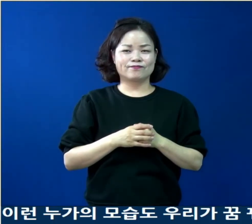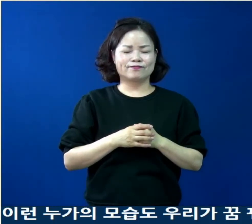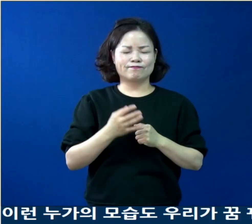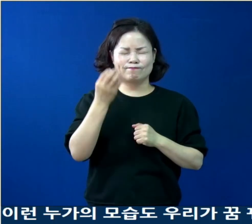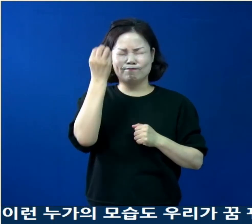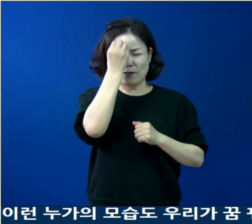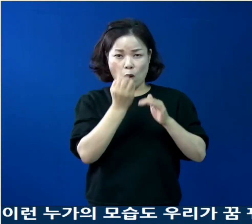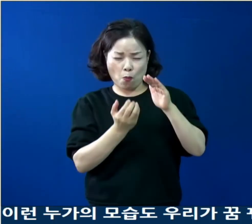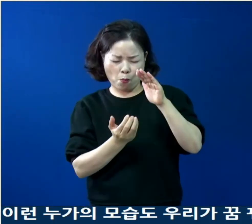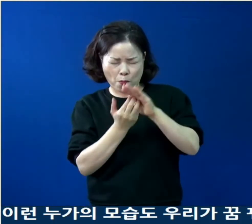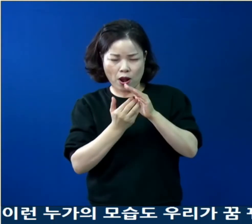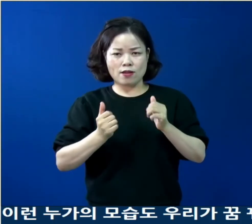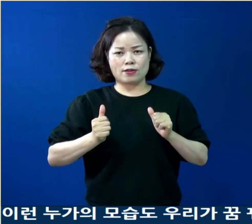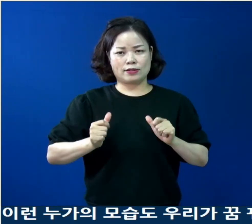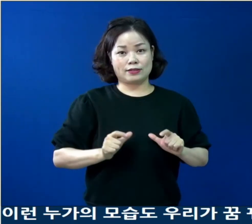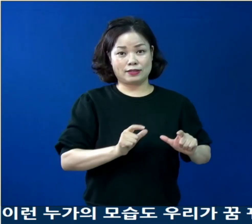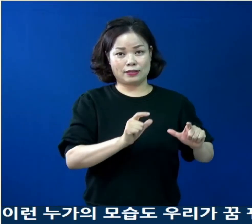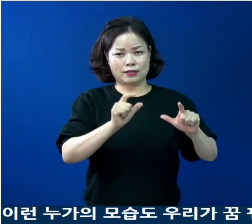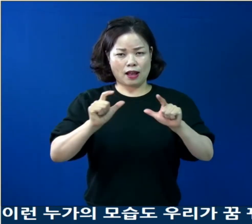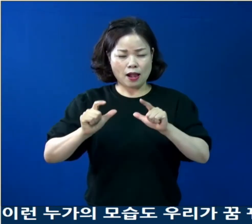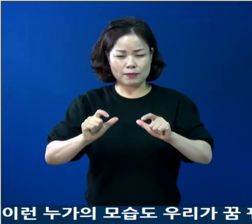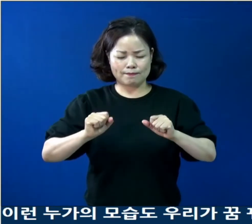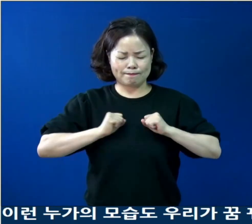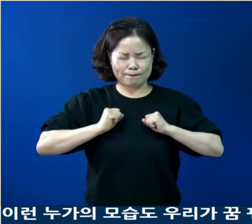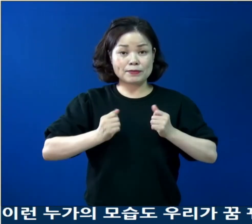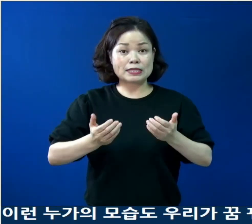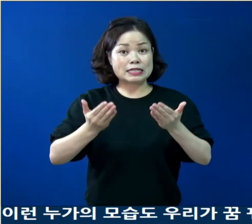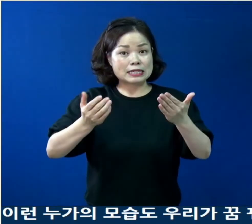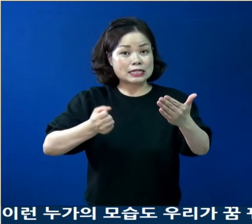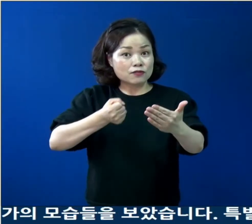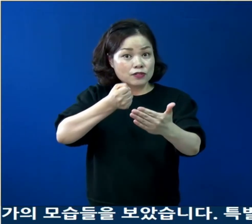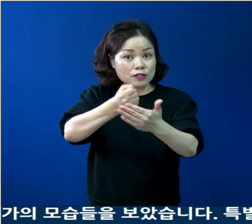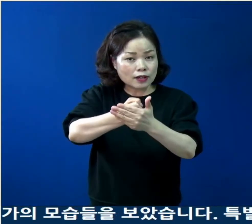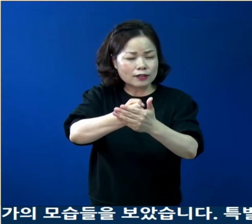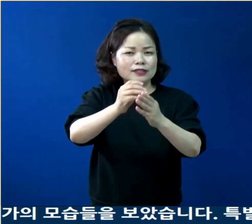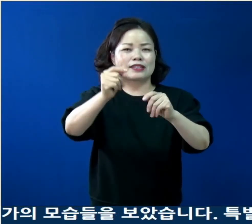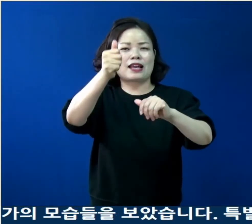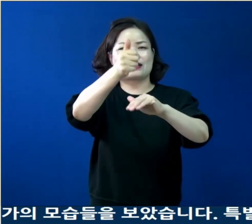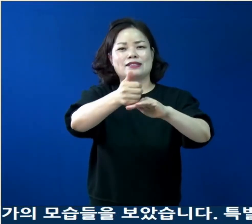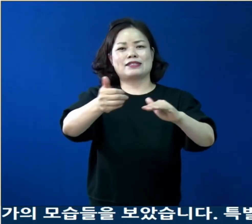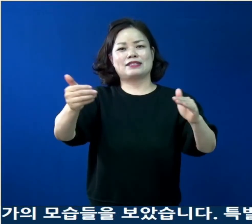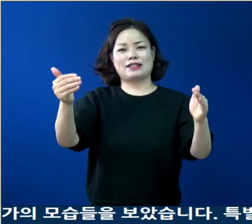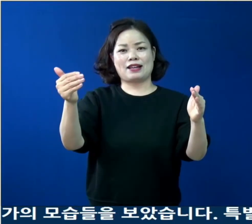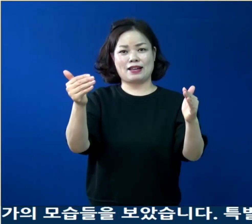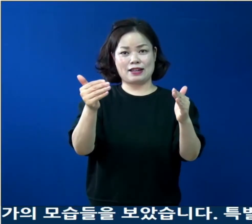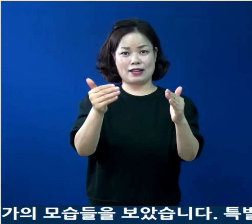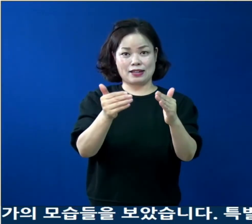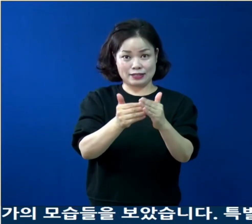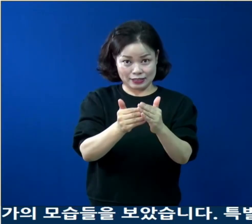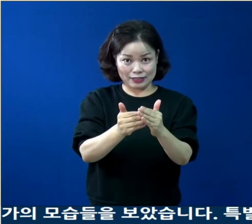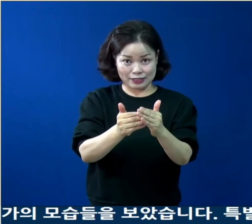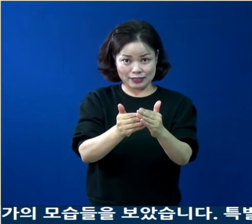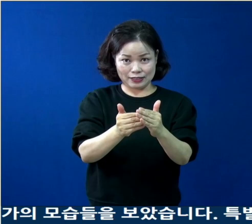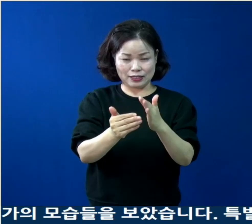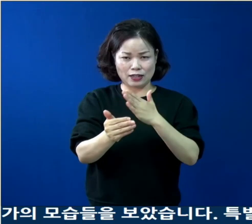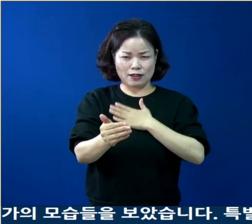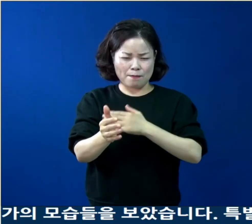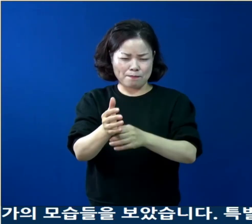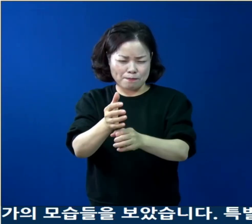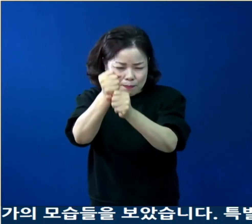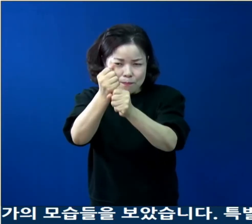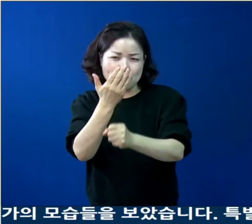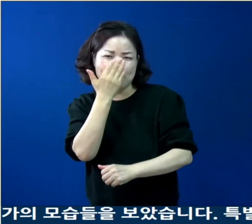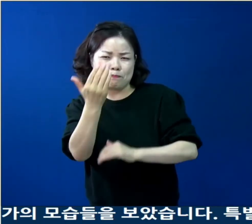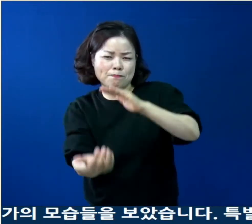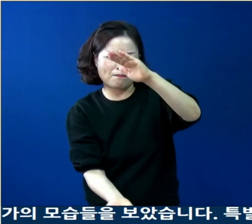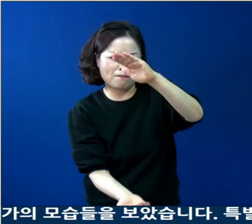최선의 삶을 주님 앞에 드리겠다는 다시 한번의 결단, 땅 끝까지 우리의 맥시멈에 할 수